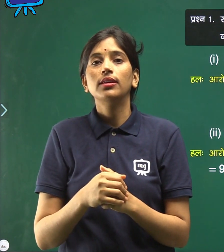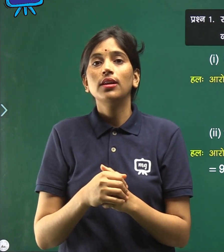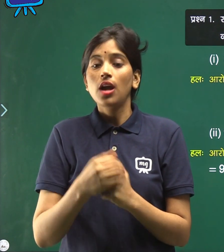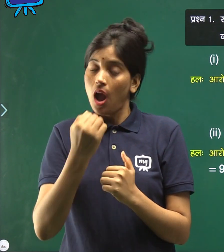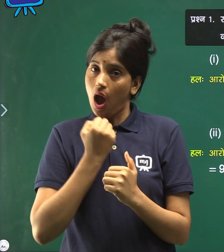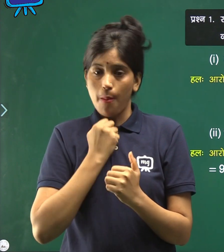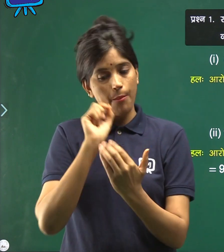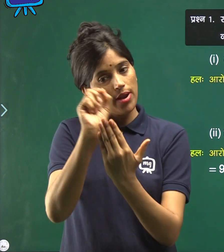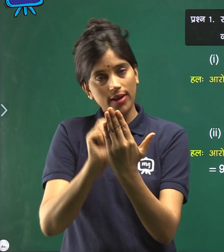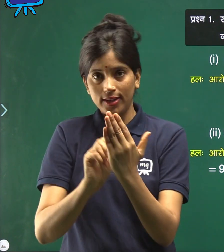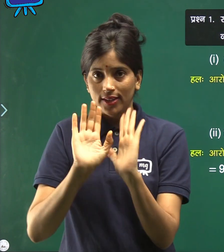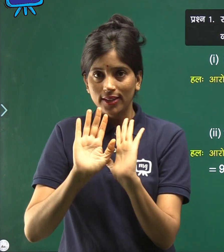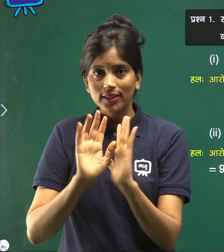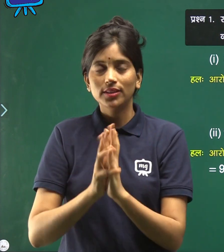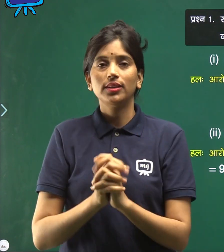अपन ने लिख लिया एक संख्या,